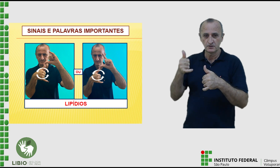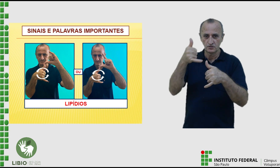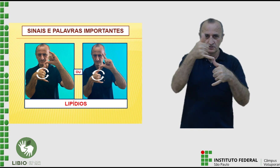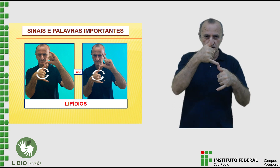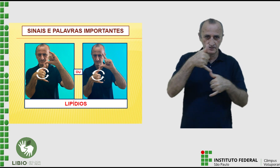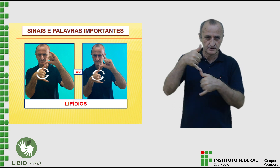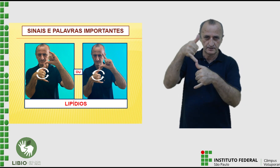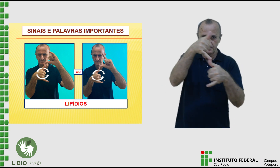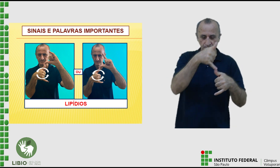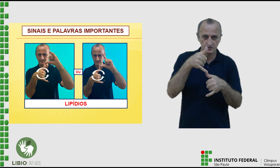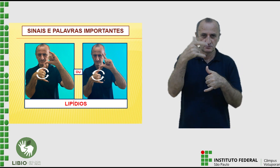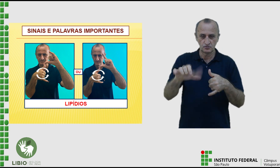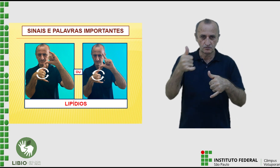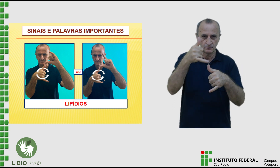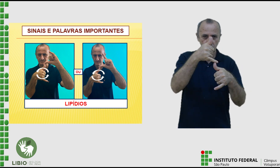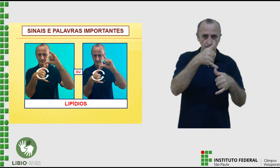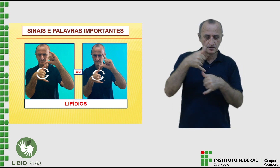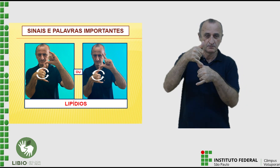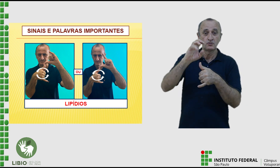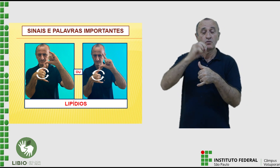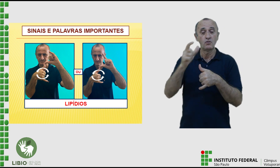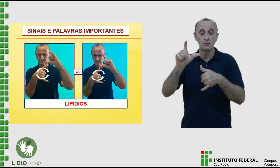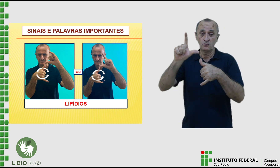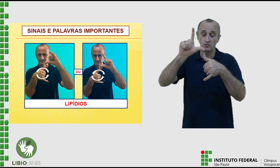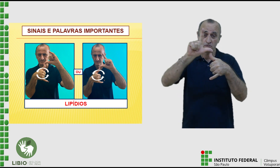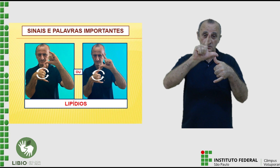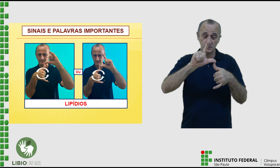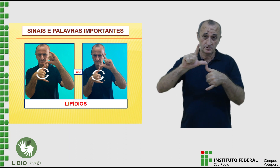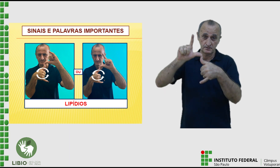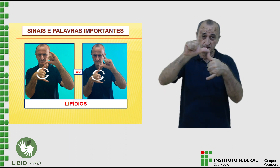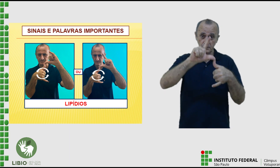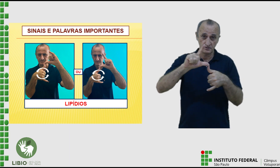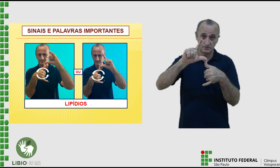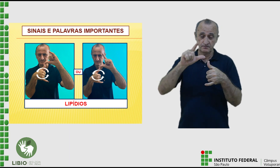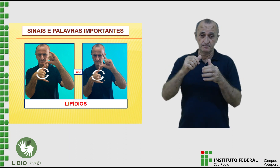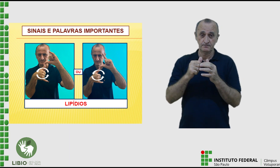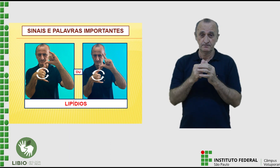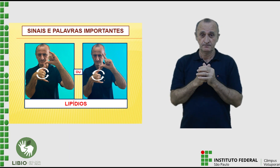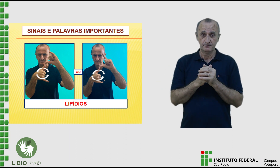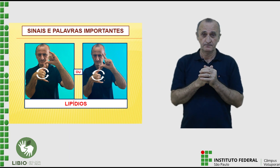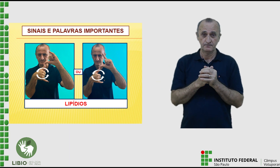Sinal lipídios, lipídios, ou assim, lipídios.